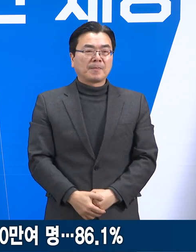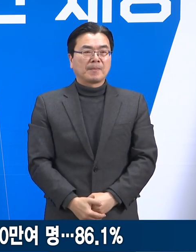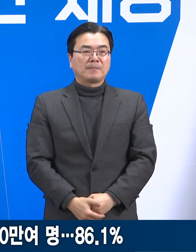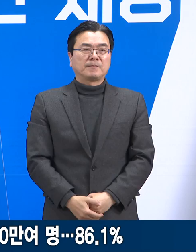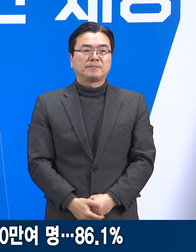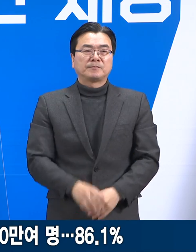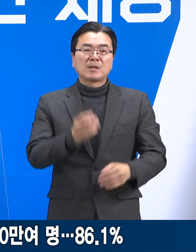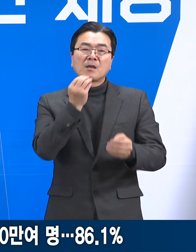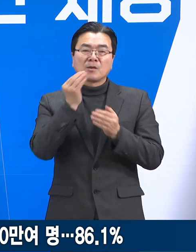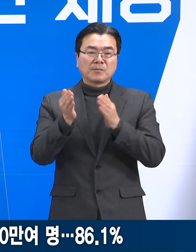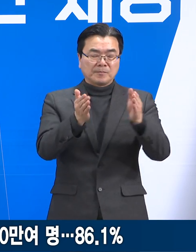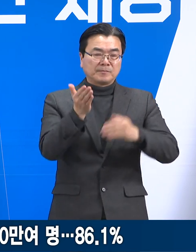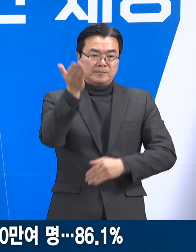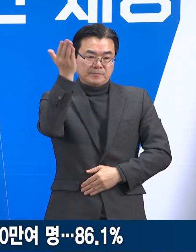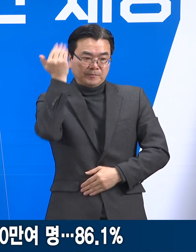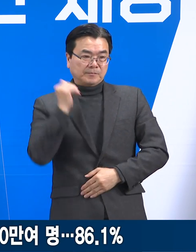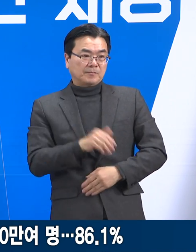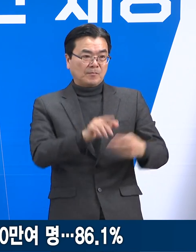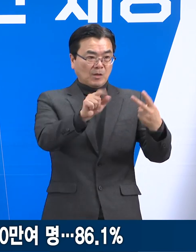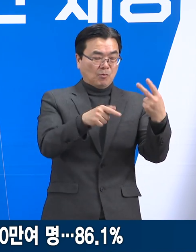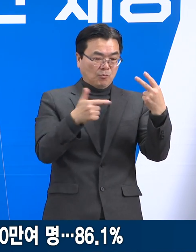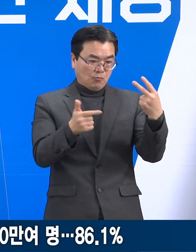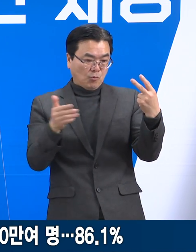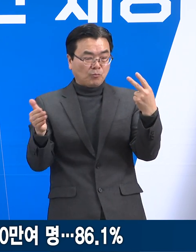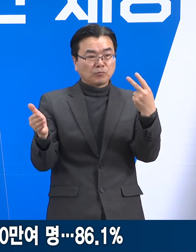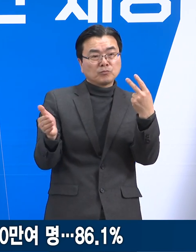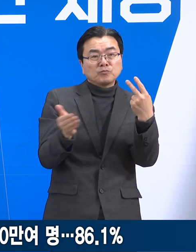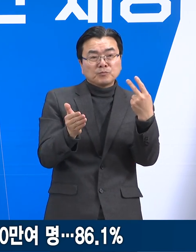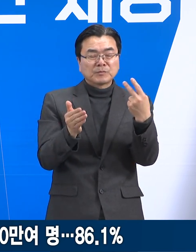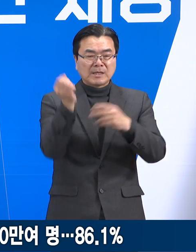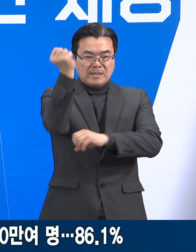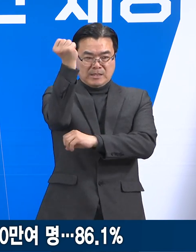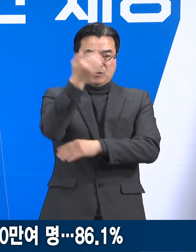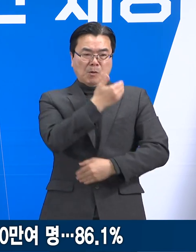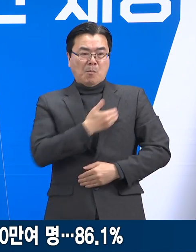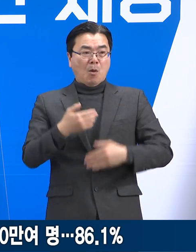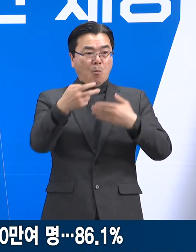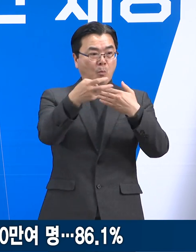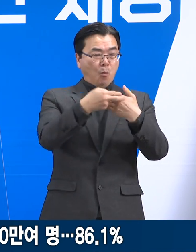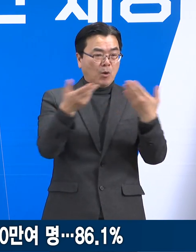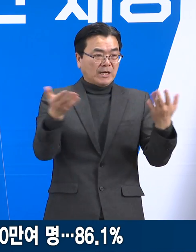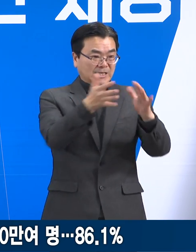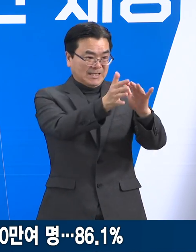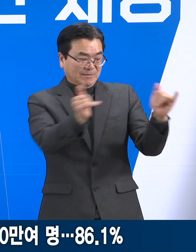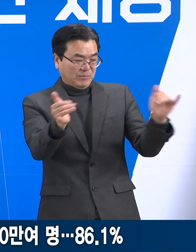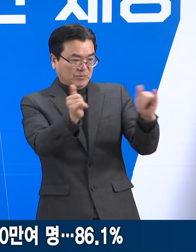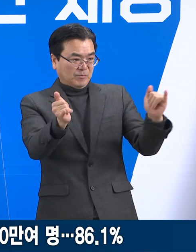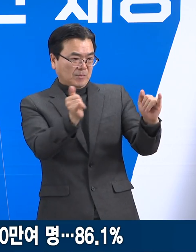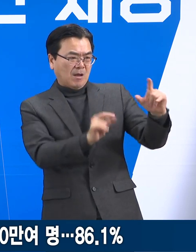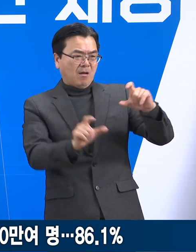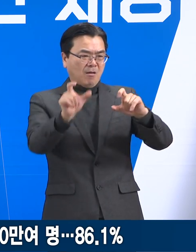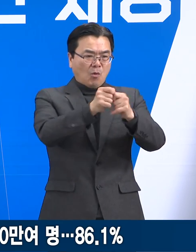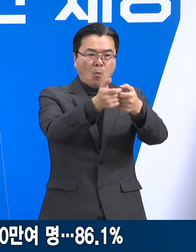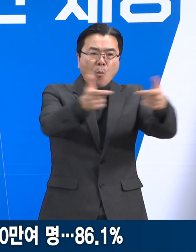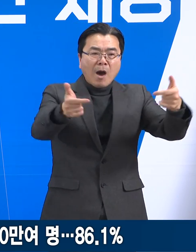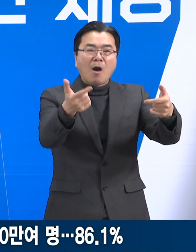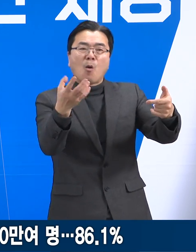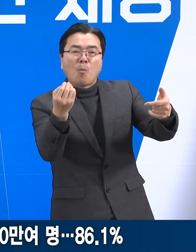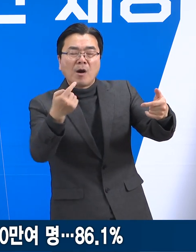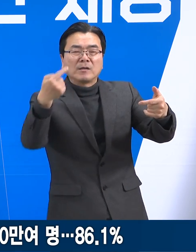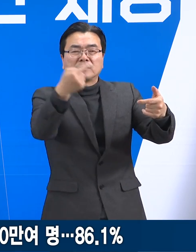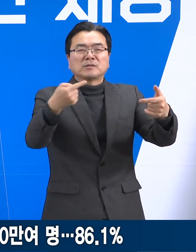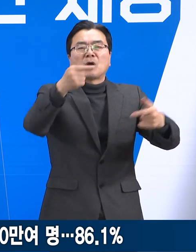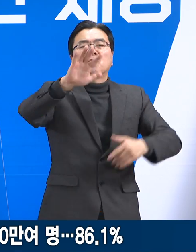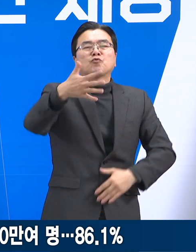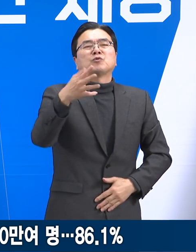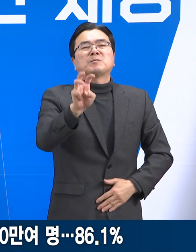그리고 경기도는 지난 2월 9일 방역 및 재택치료 개편 이후 기존 보건소 인력 7,226명 대비